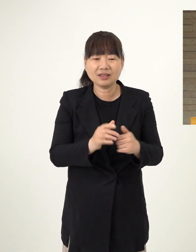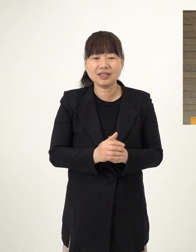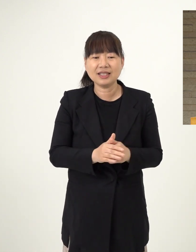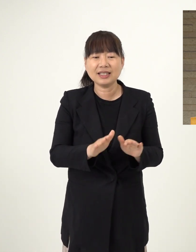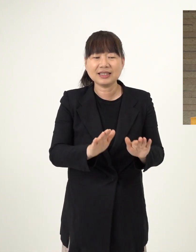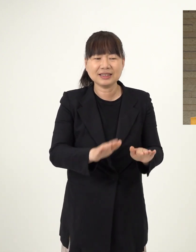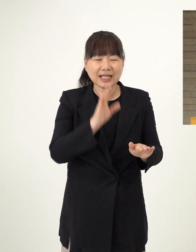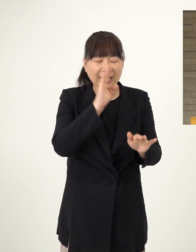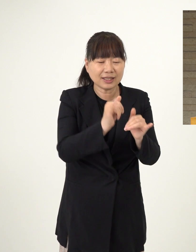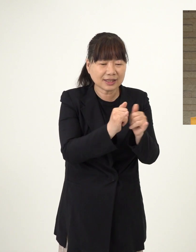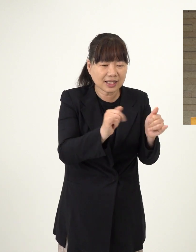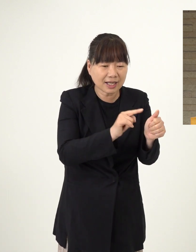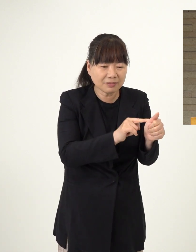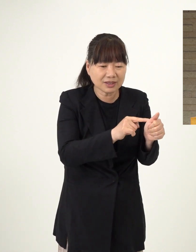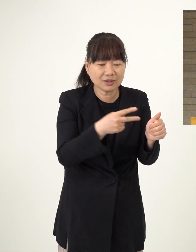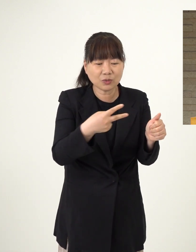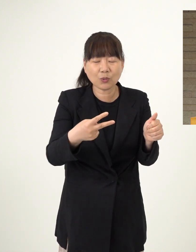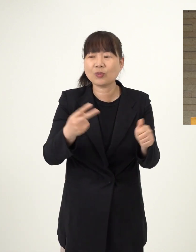인간에게는